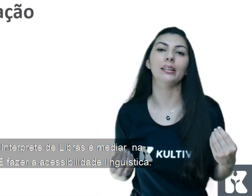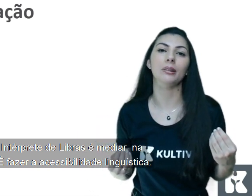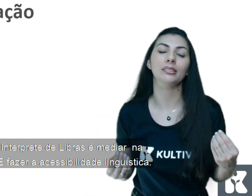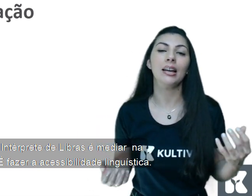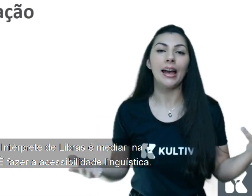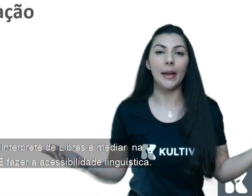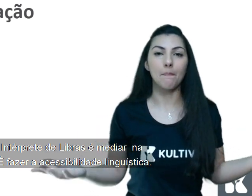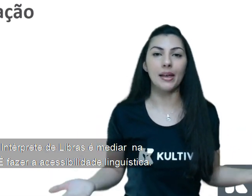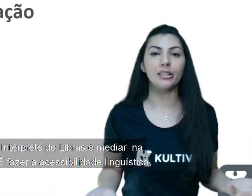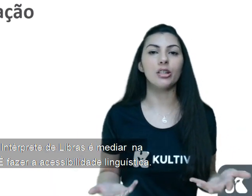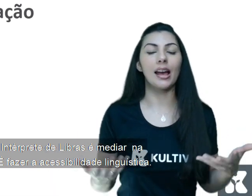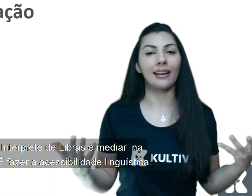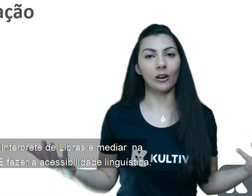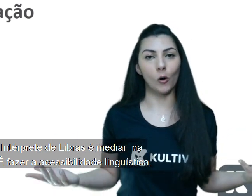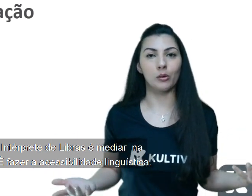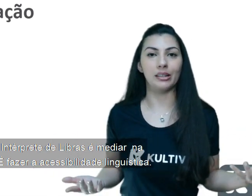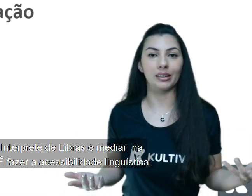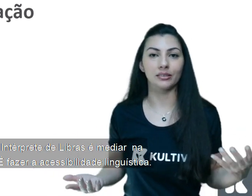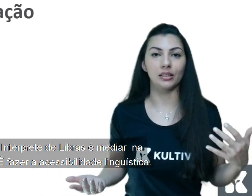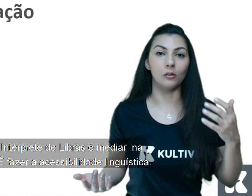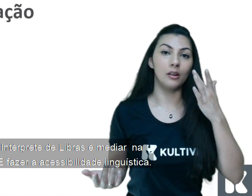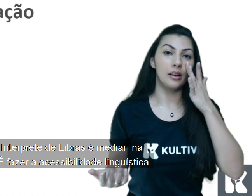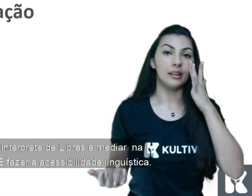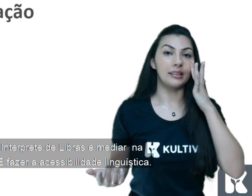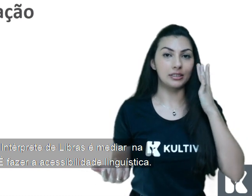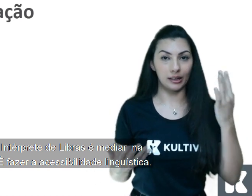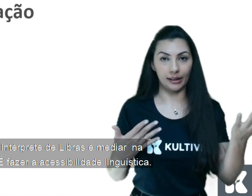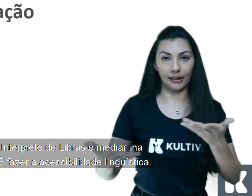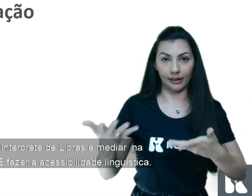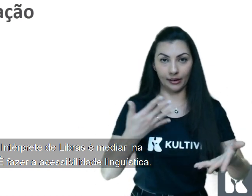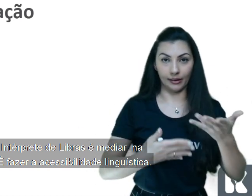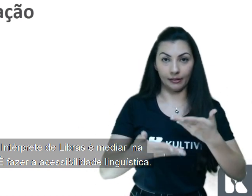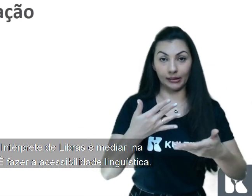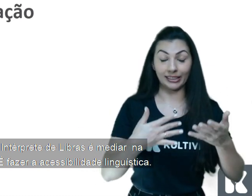de Libras é mediar na comunicação,